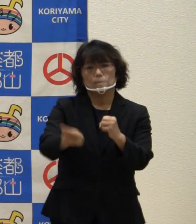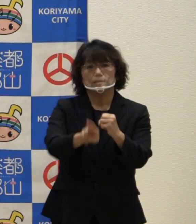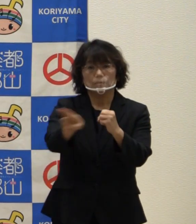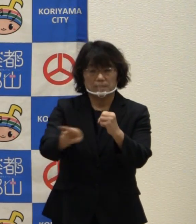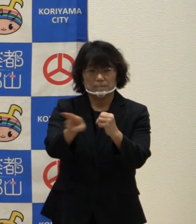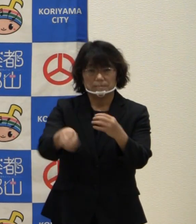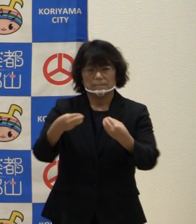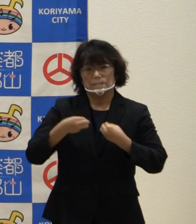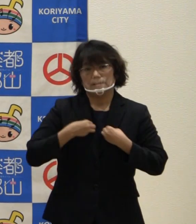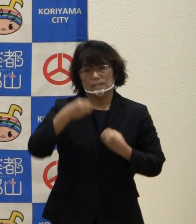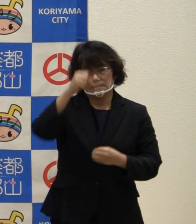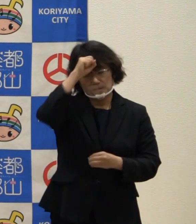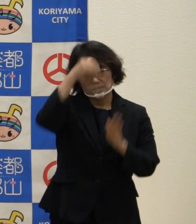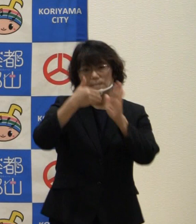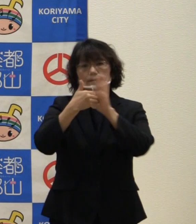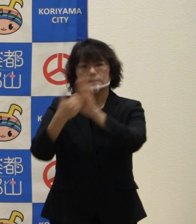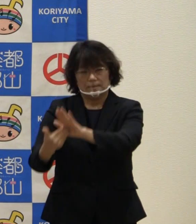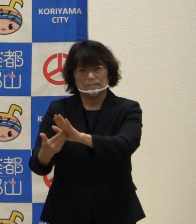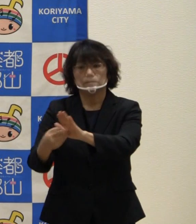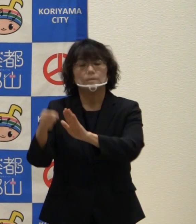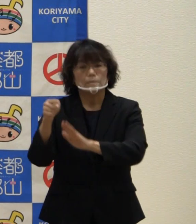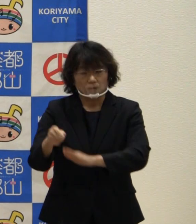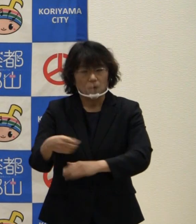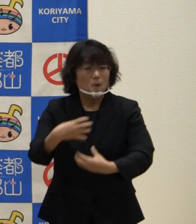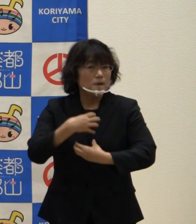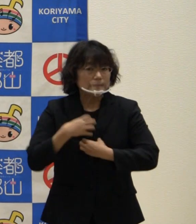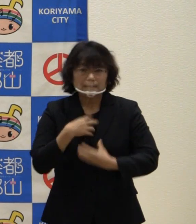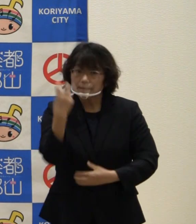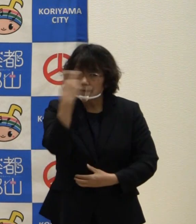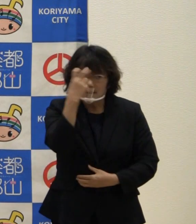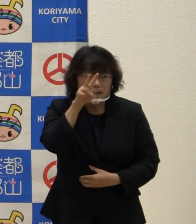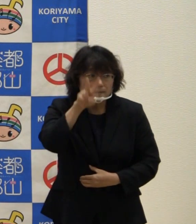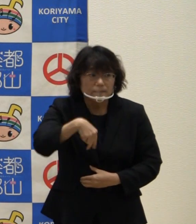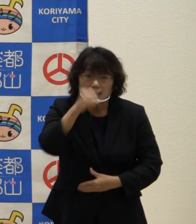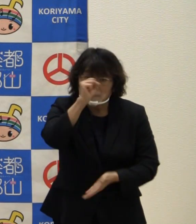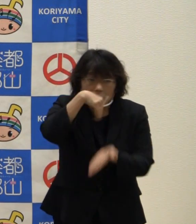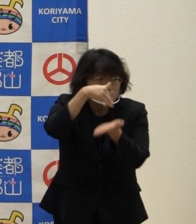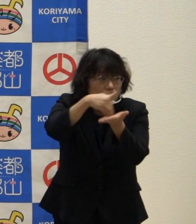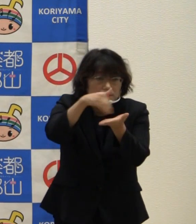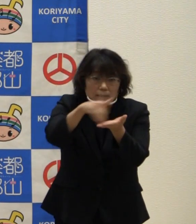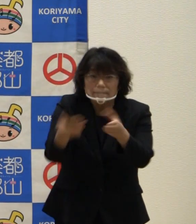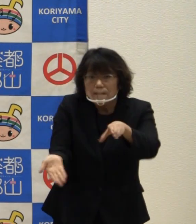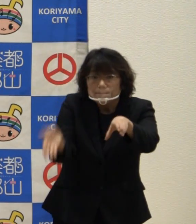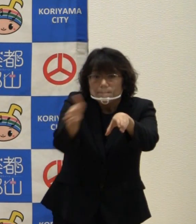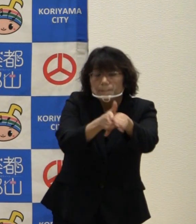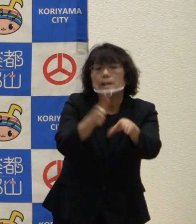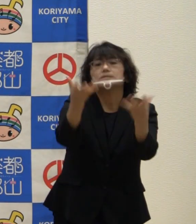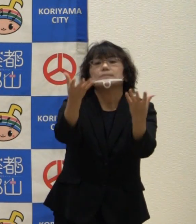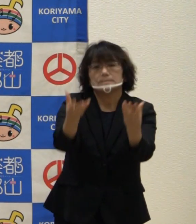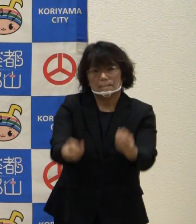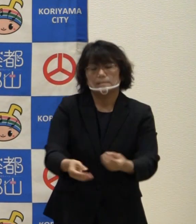私どもは危機管理予算として認識し組ませていただきました。